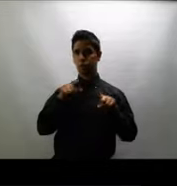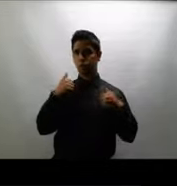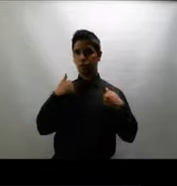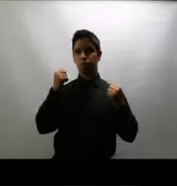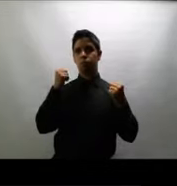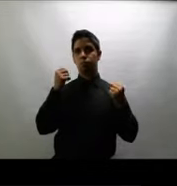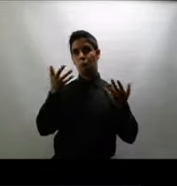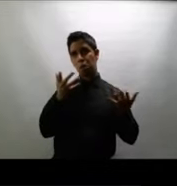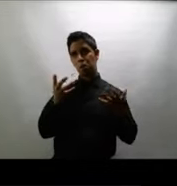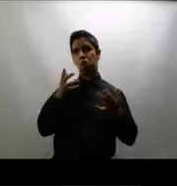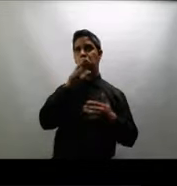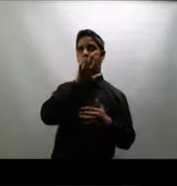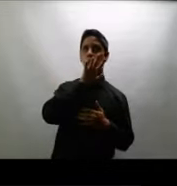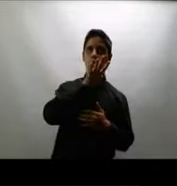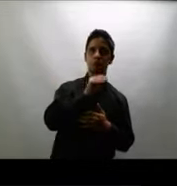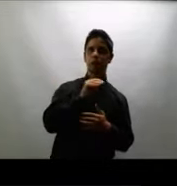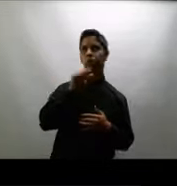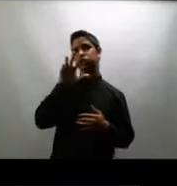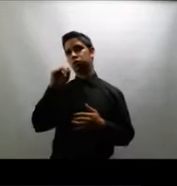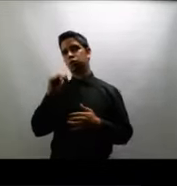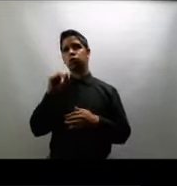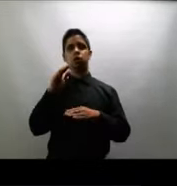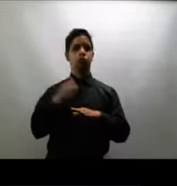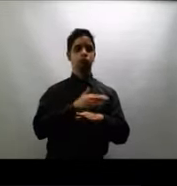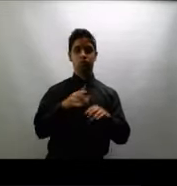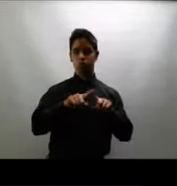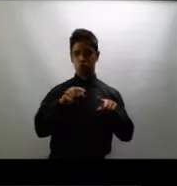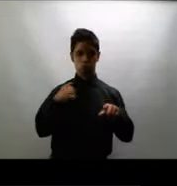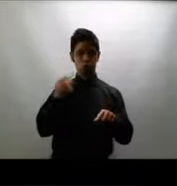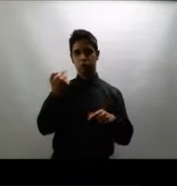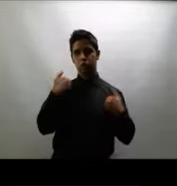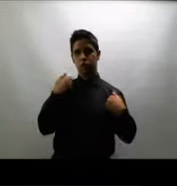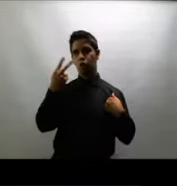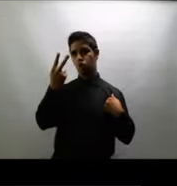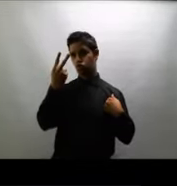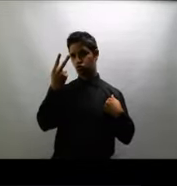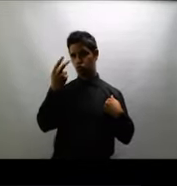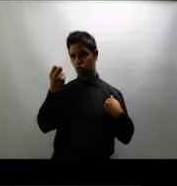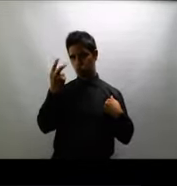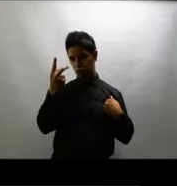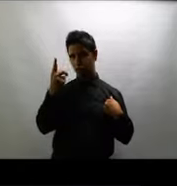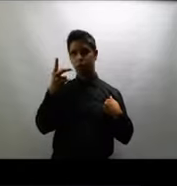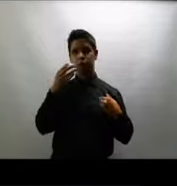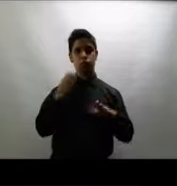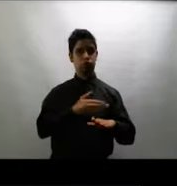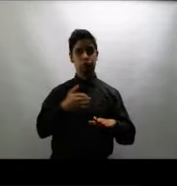yo, 40, 50 canciones de repertorio. Yo tenía 12 canciones. Ya al año,